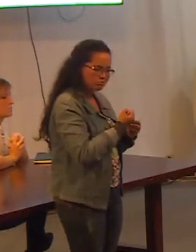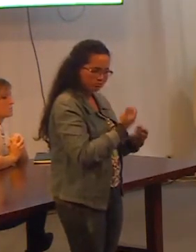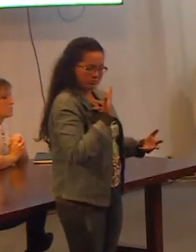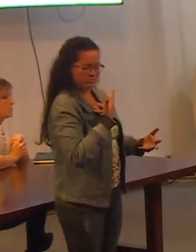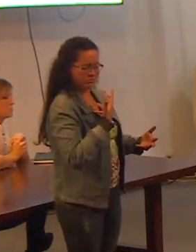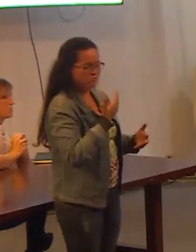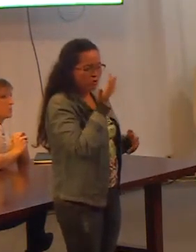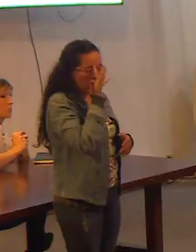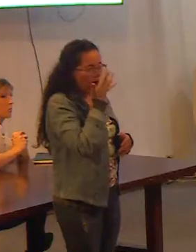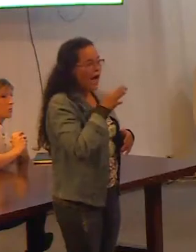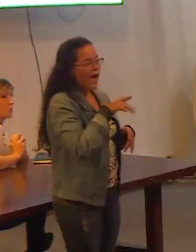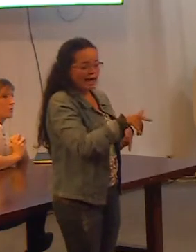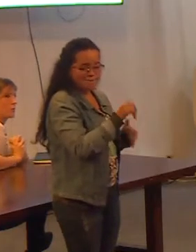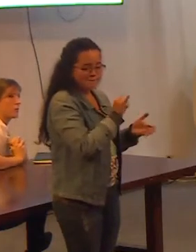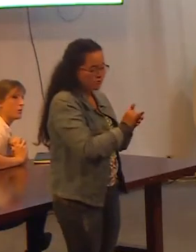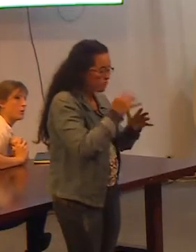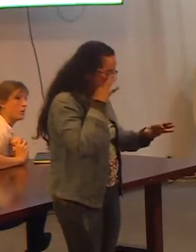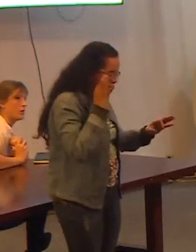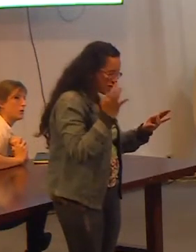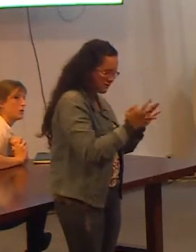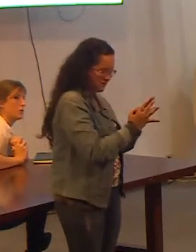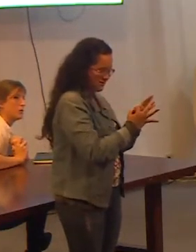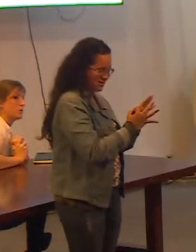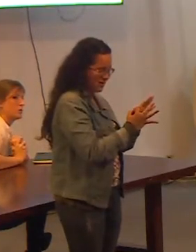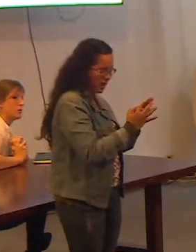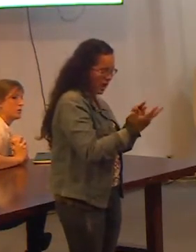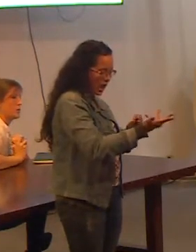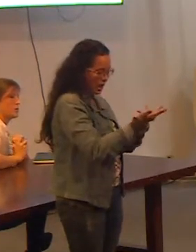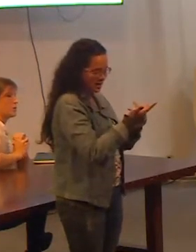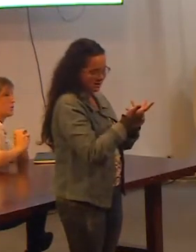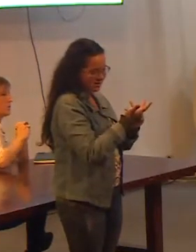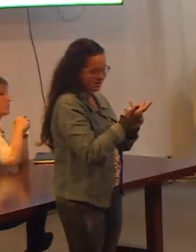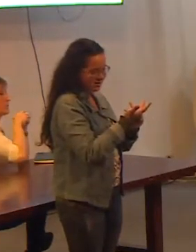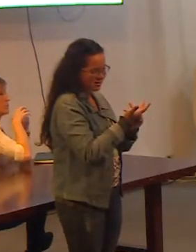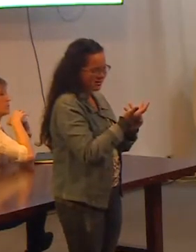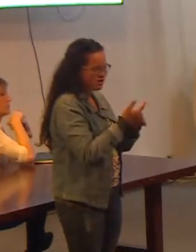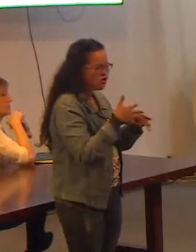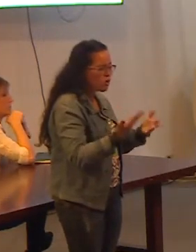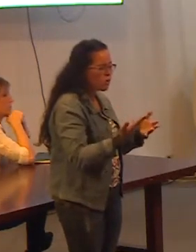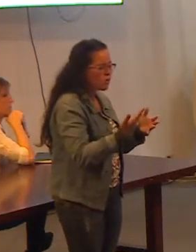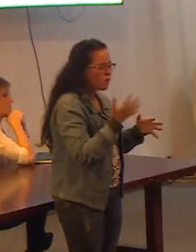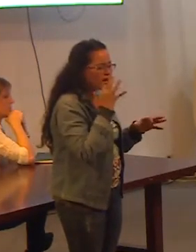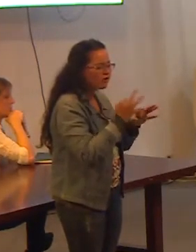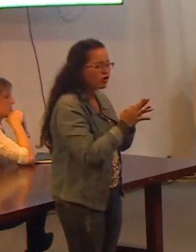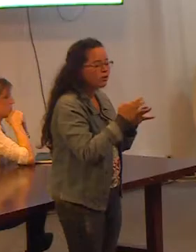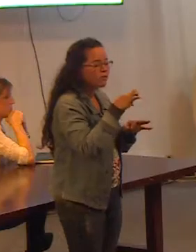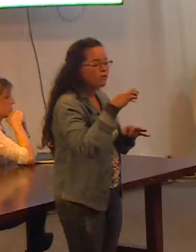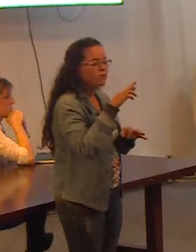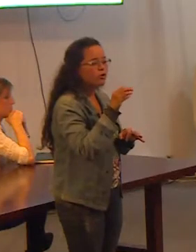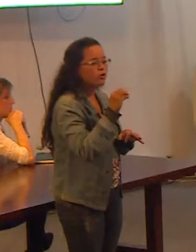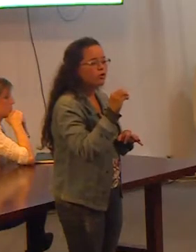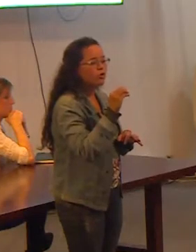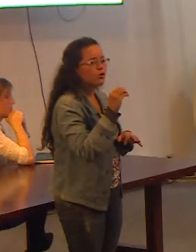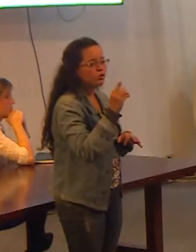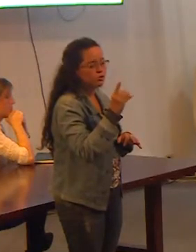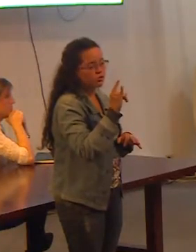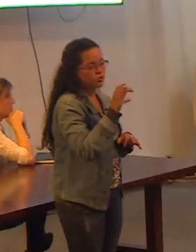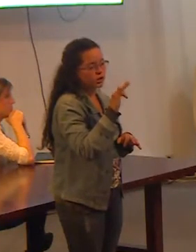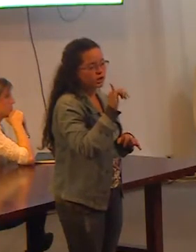enfocadas hacia la mirada del arte, pero como desde un enfoque productivo.